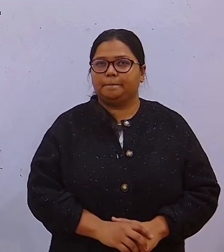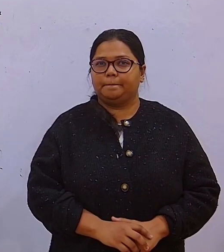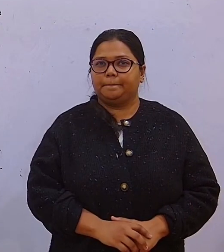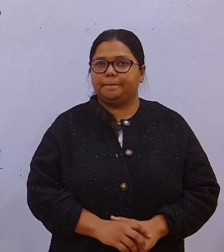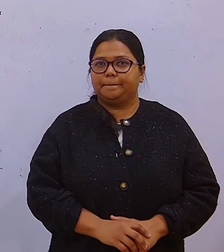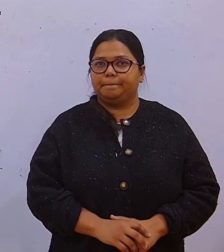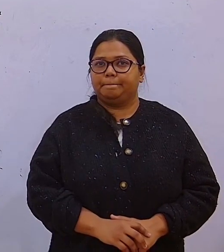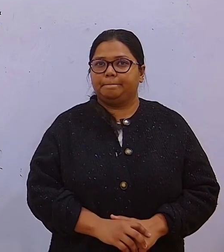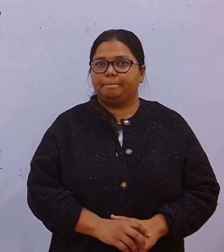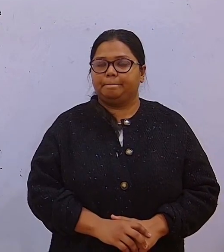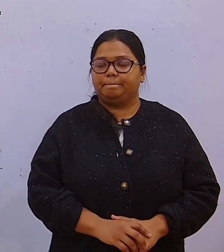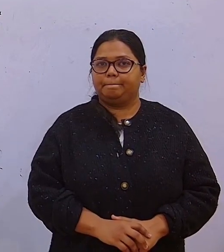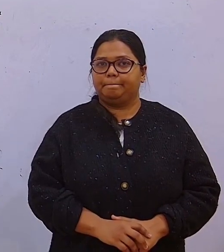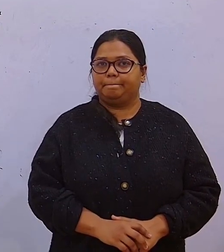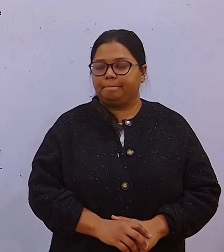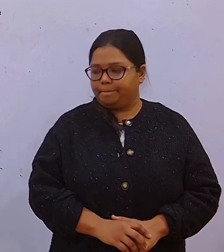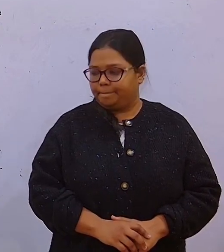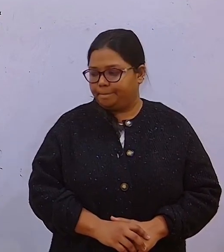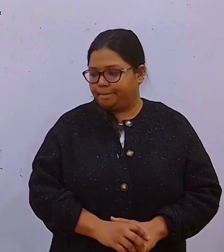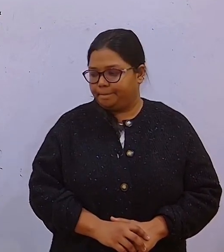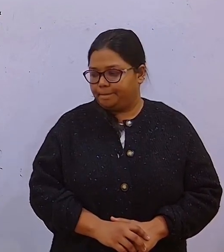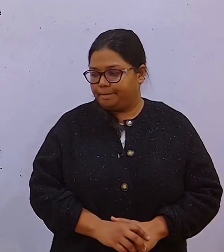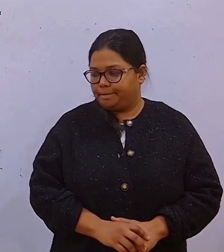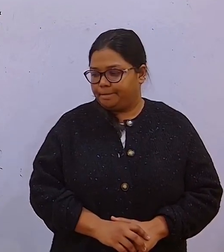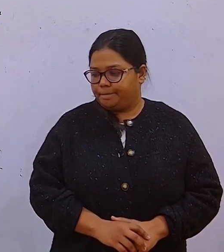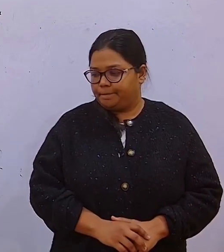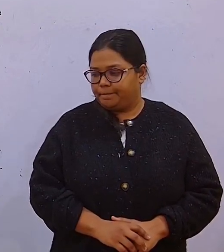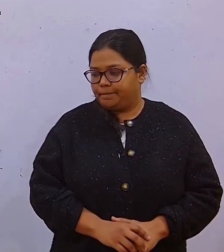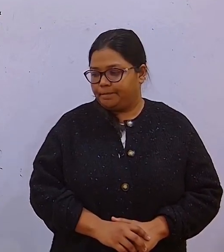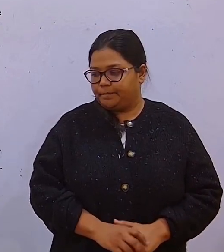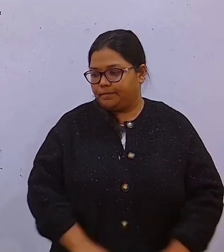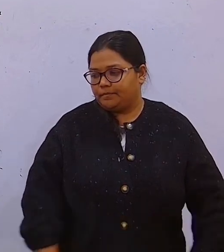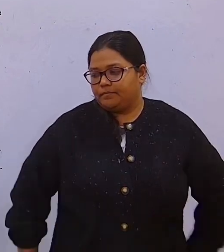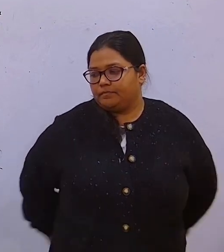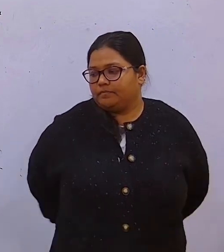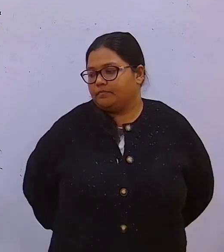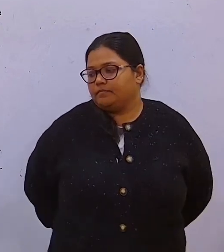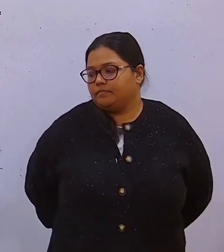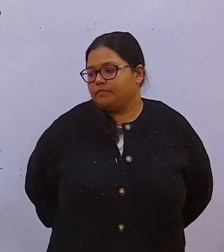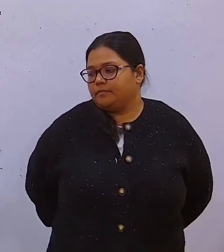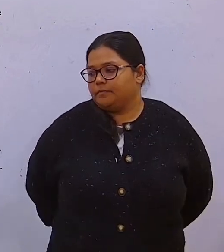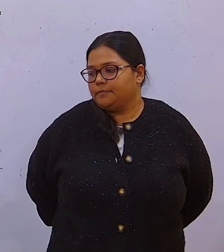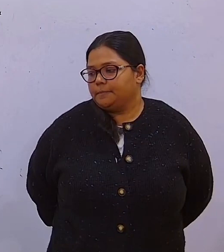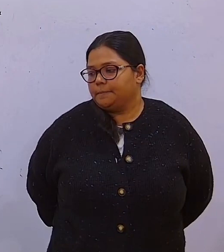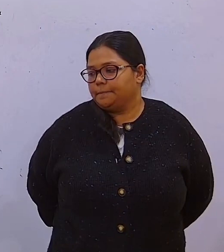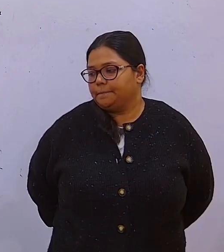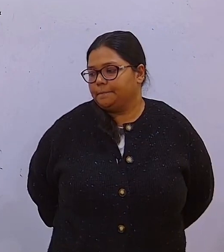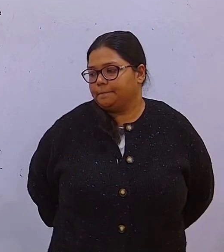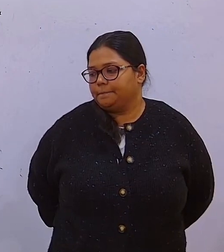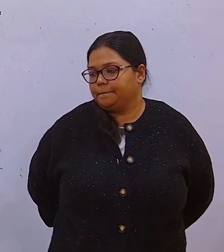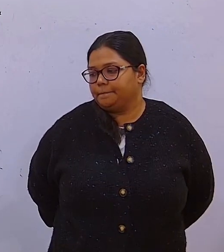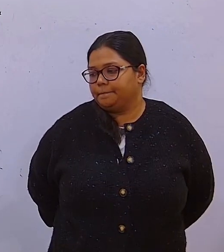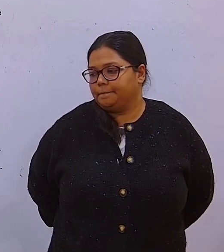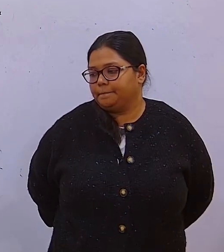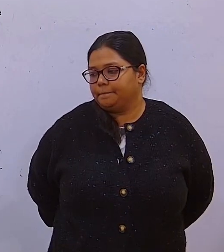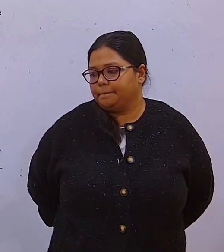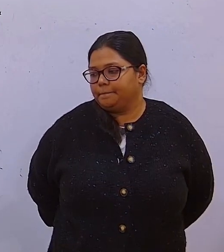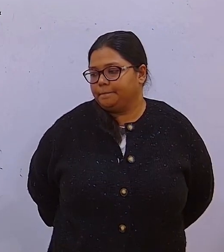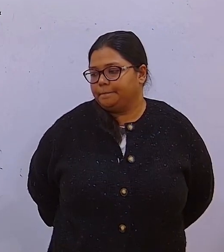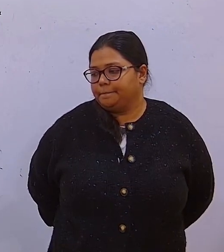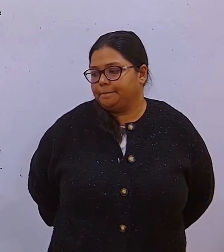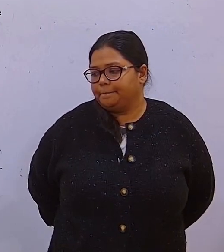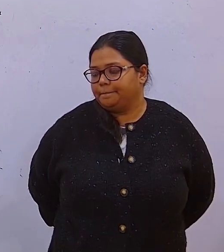लॉफ ऑफ लिख दो क्या? मैसेज में देख लेना, मतलब पढ़ लेना, अ